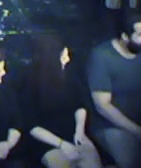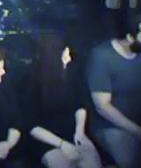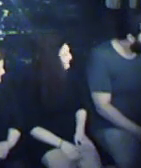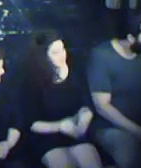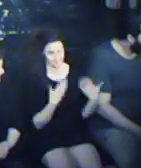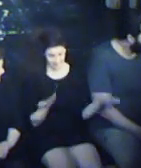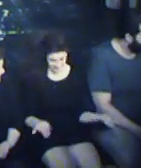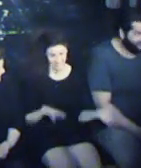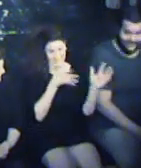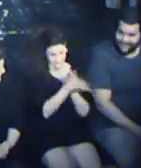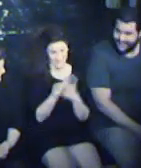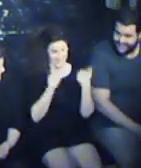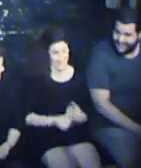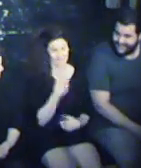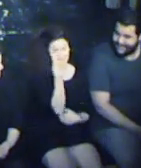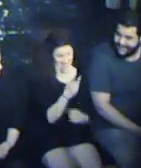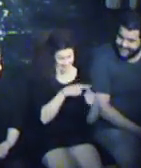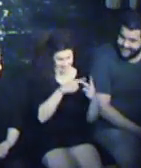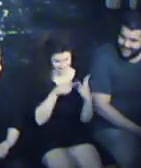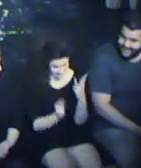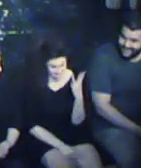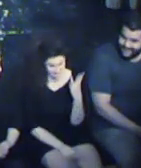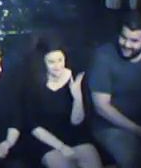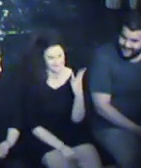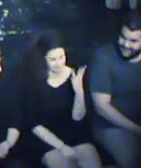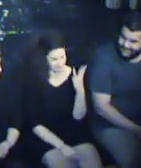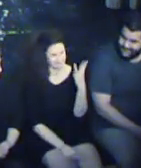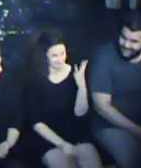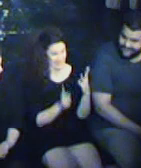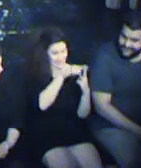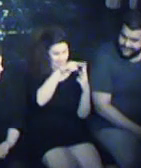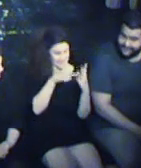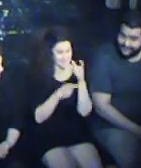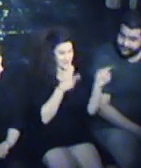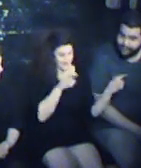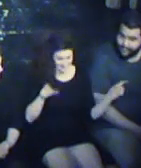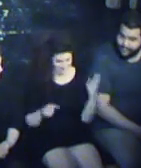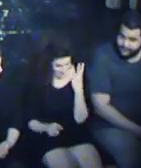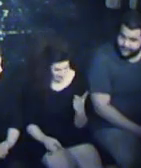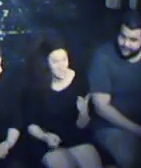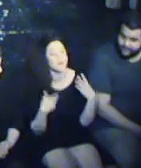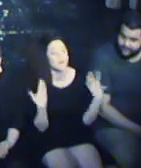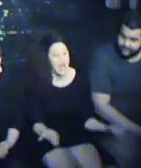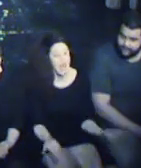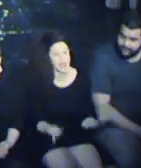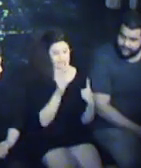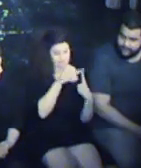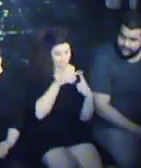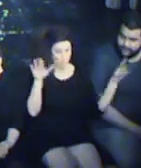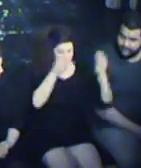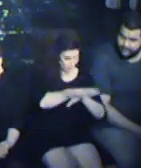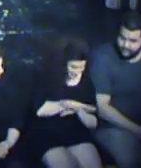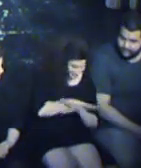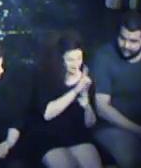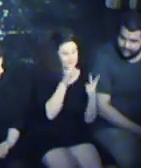en esto ya tenemos las tres pistas para el conjuro. Las tres palabras del conjuro son